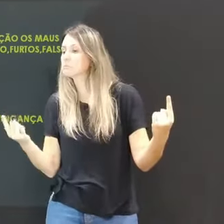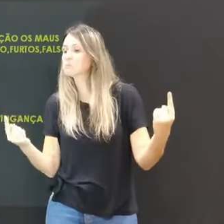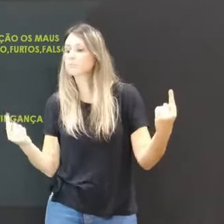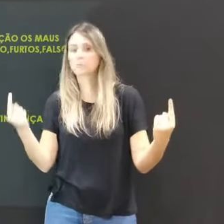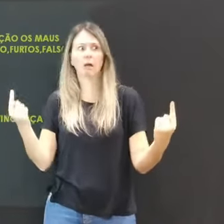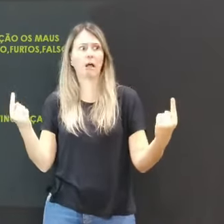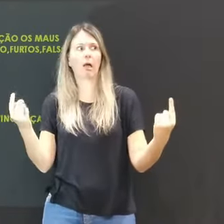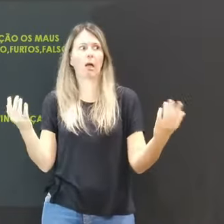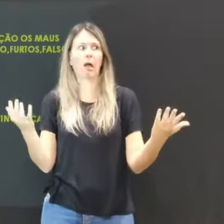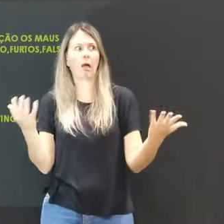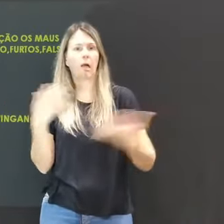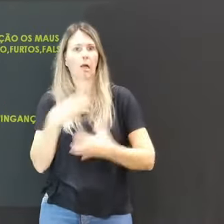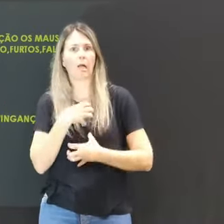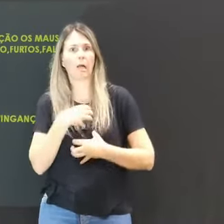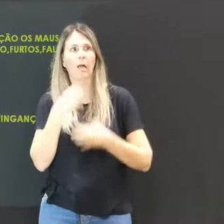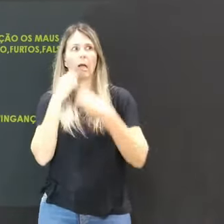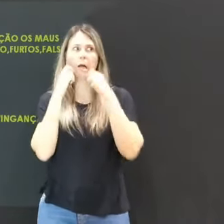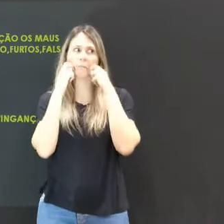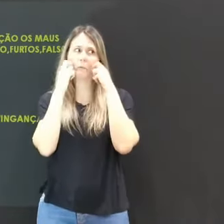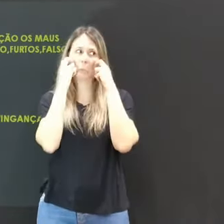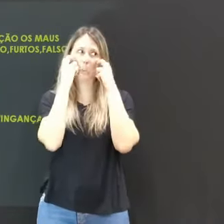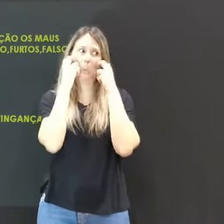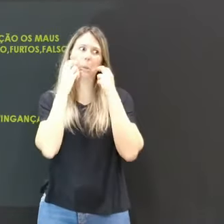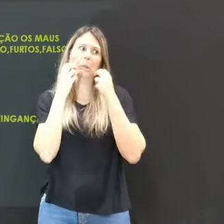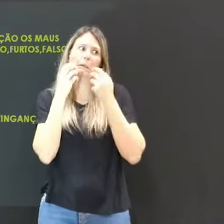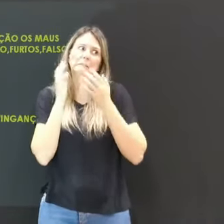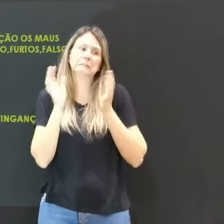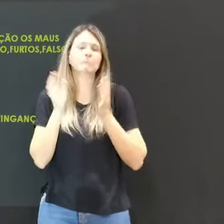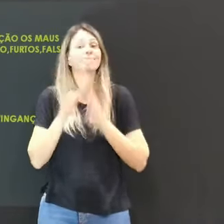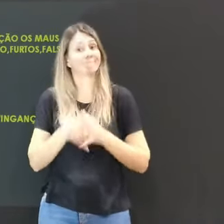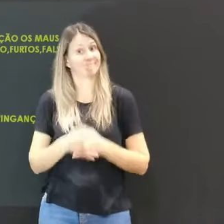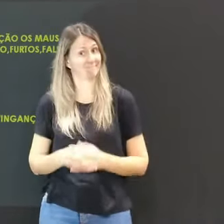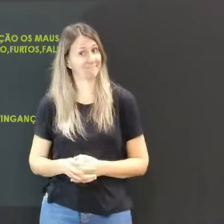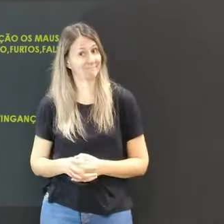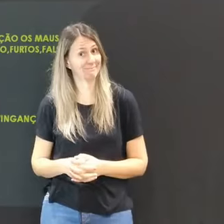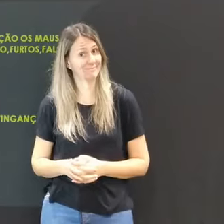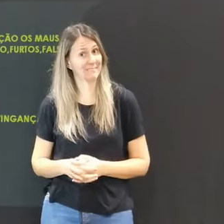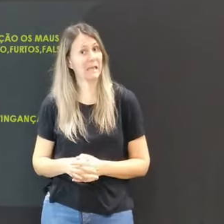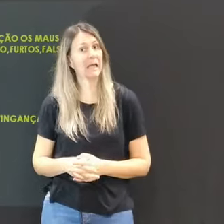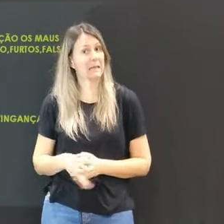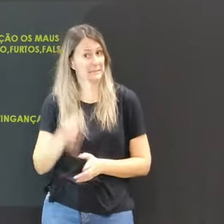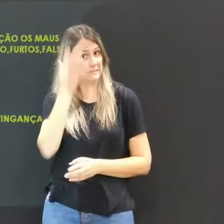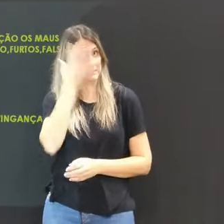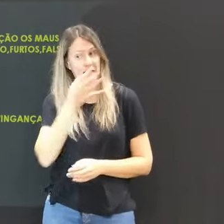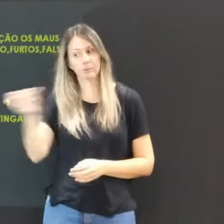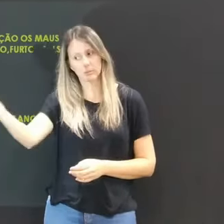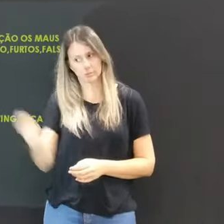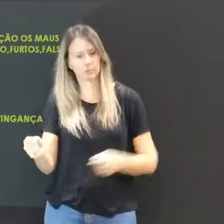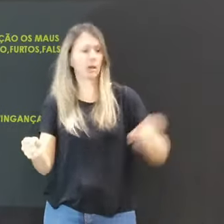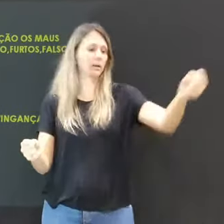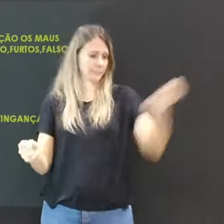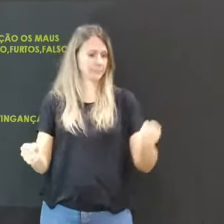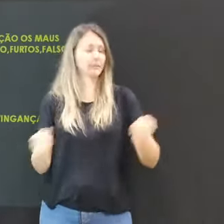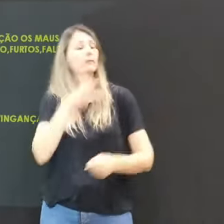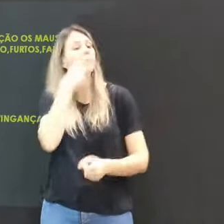verdade. As pessoas ficam envergonhadas, ficam constrangidas. Mas isso tem que ser feito. Sério, eu chamo uma, chamo